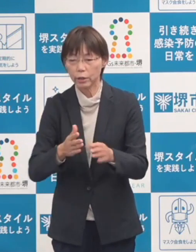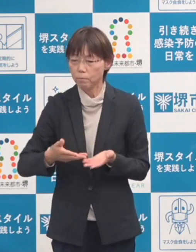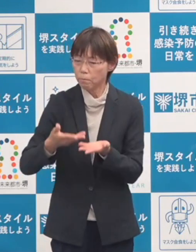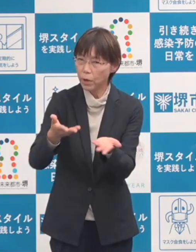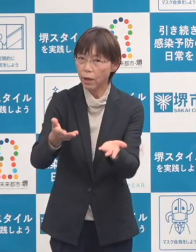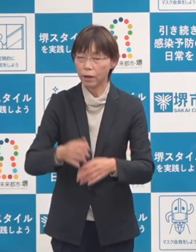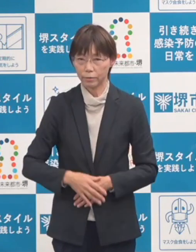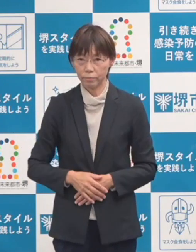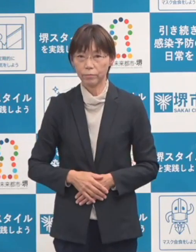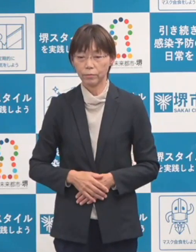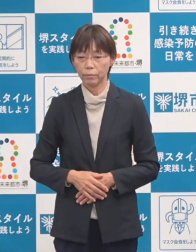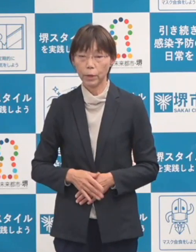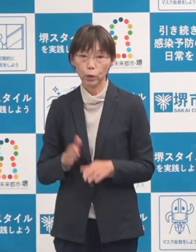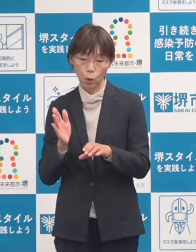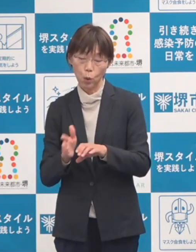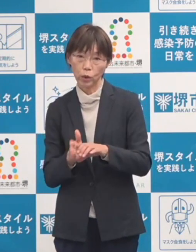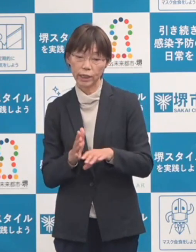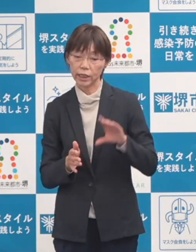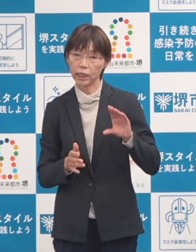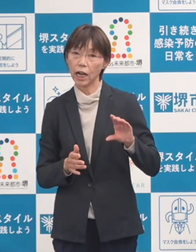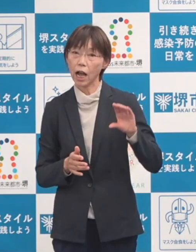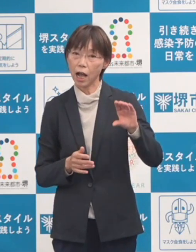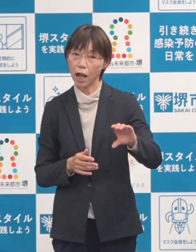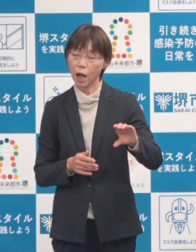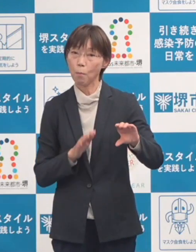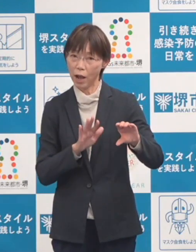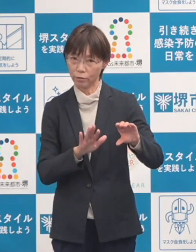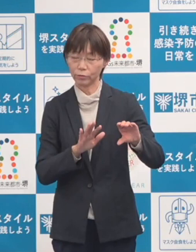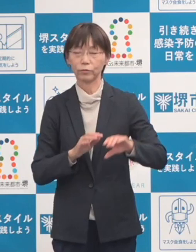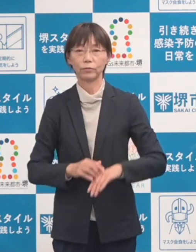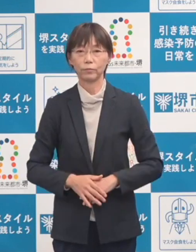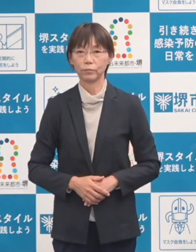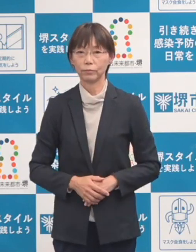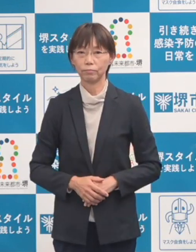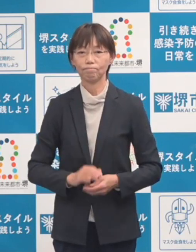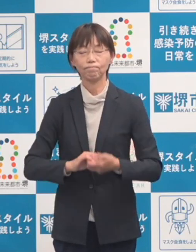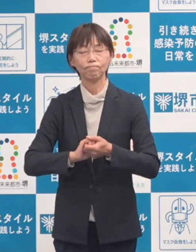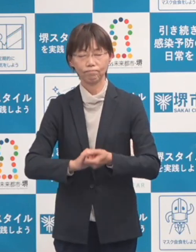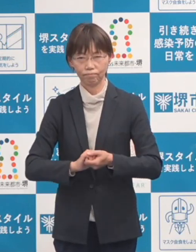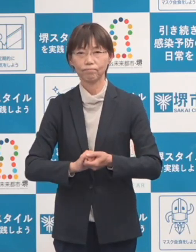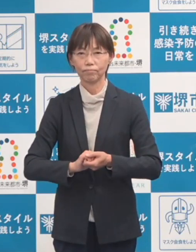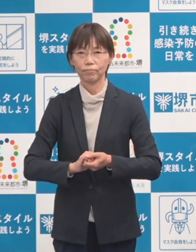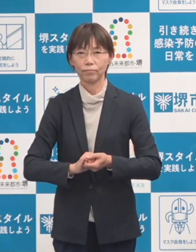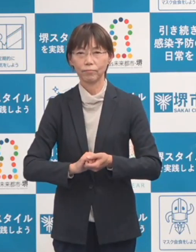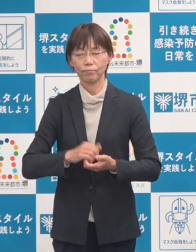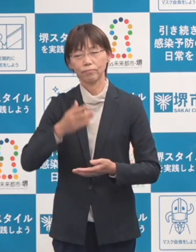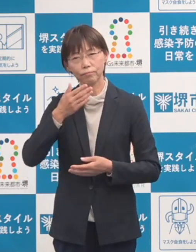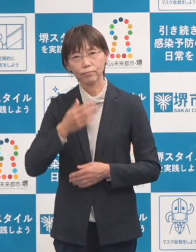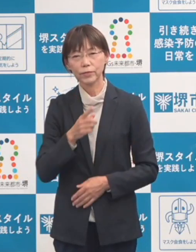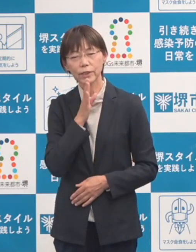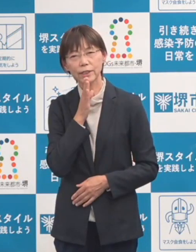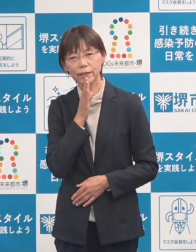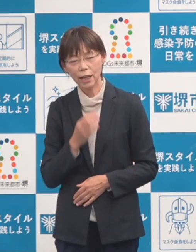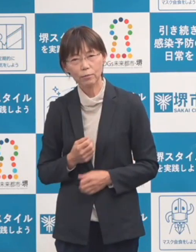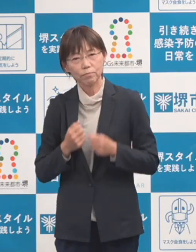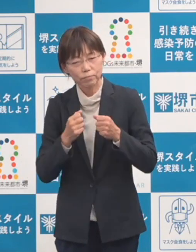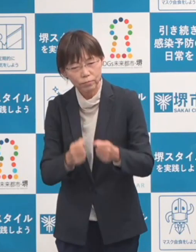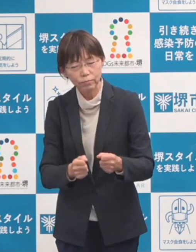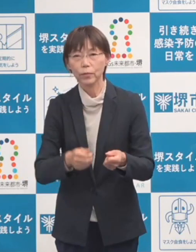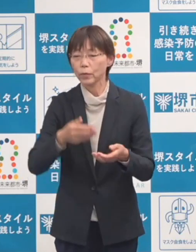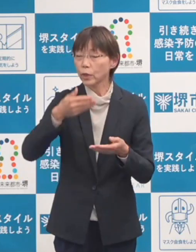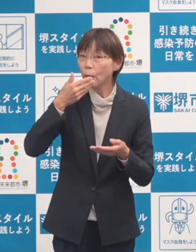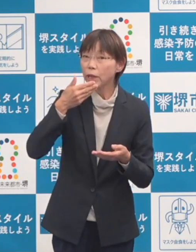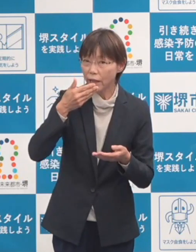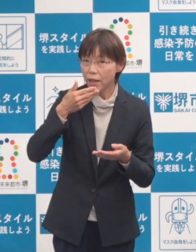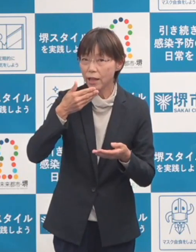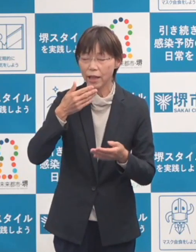カーも出店をいたしますので、ぜひ実際に食して訪れて堺の魅力を感じていただきたいと